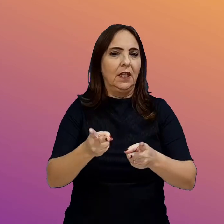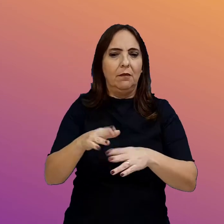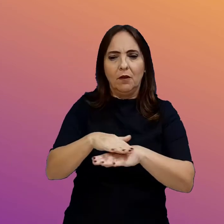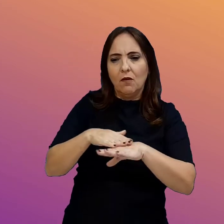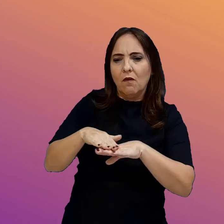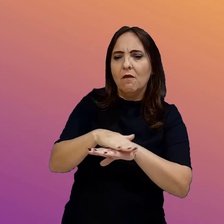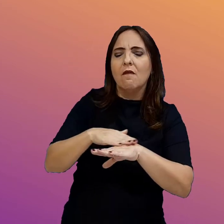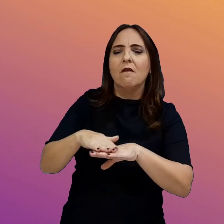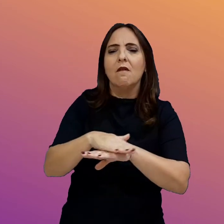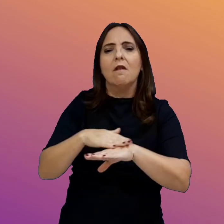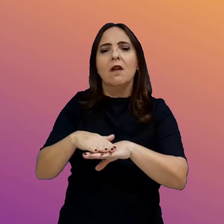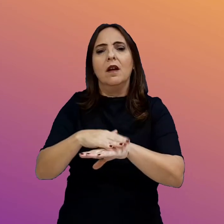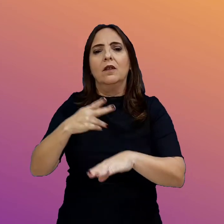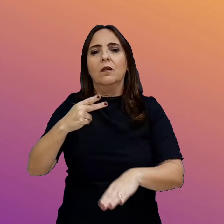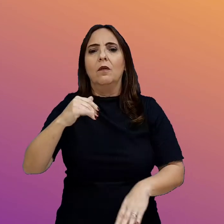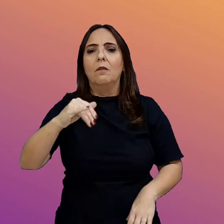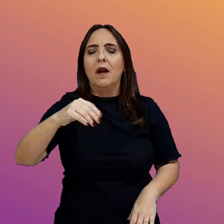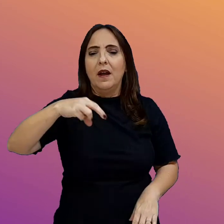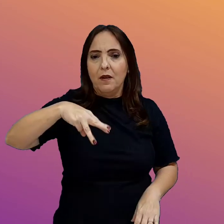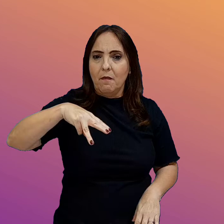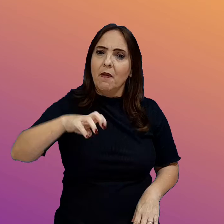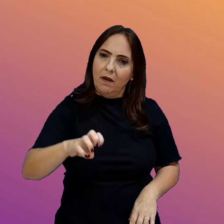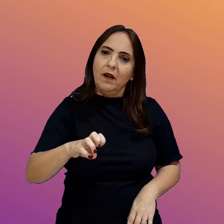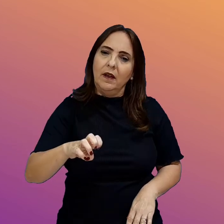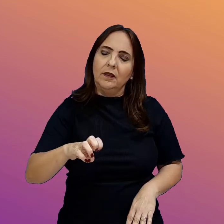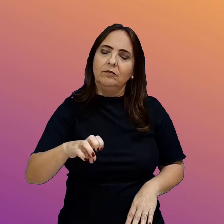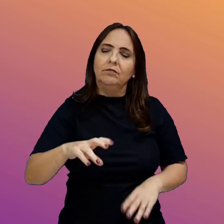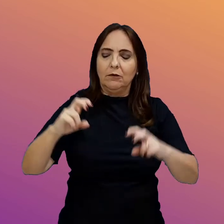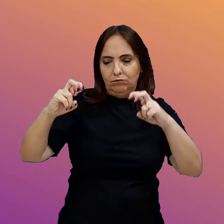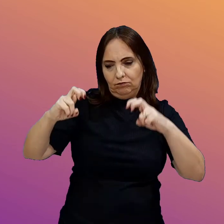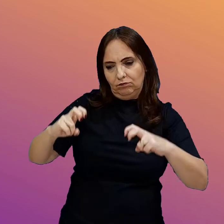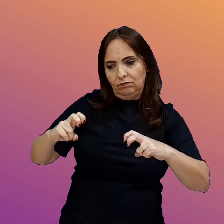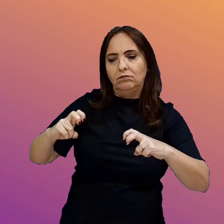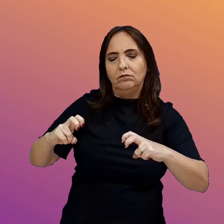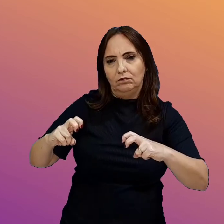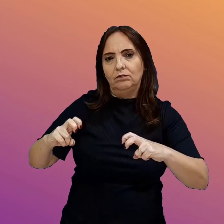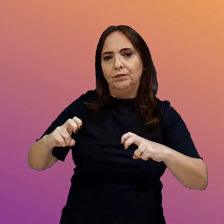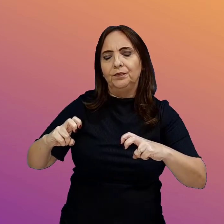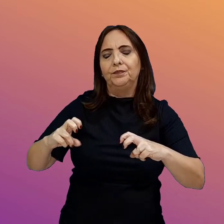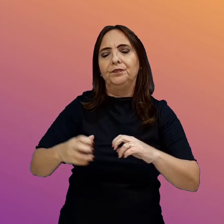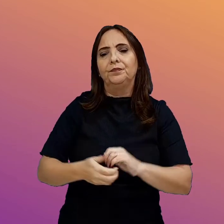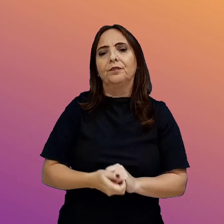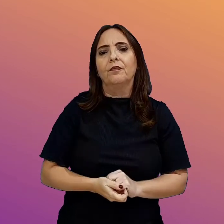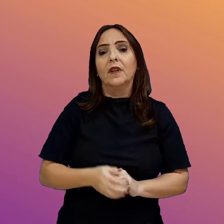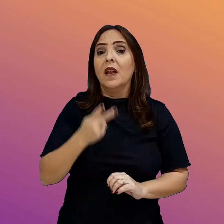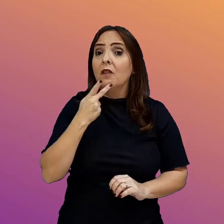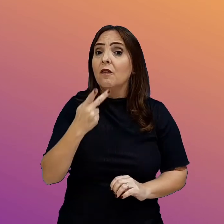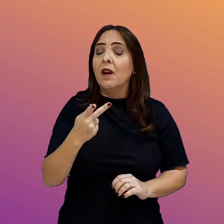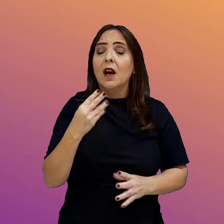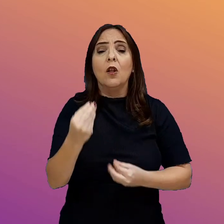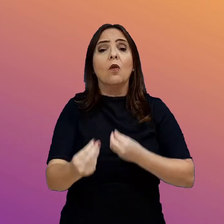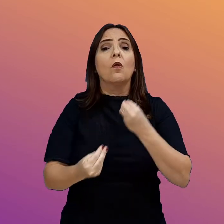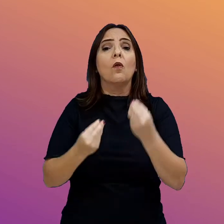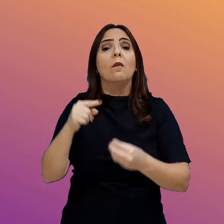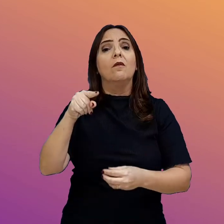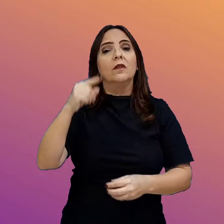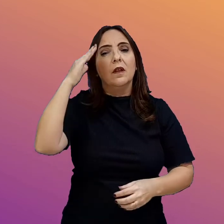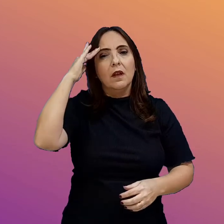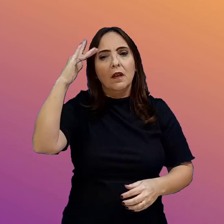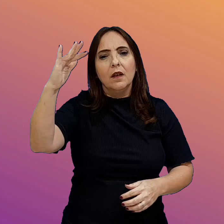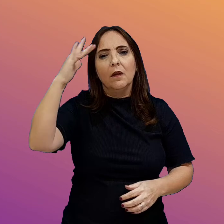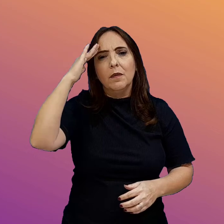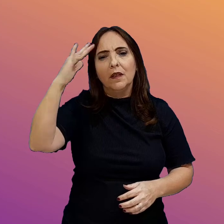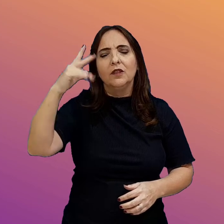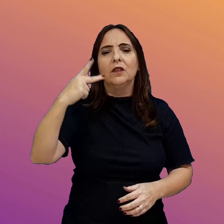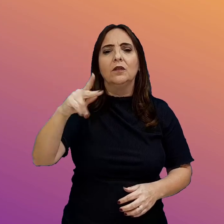conversar com os pais, quando eles vão ao consultório, dizer a eles assim: como é que você imagina